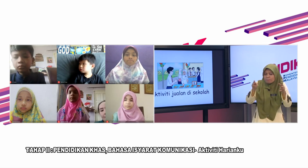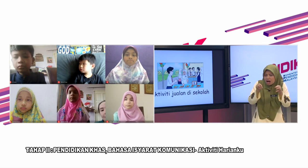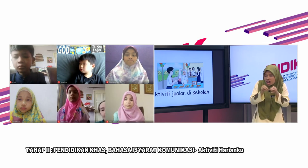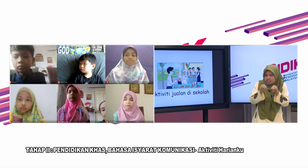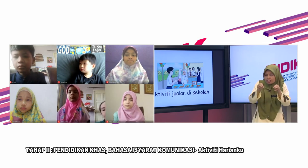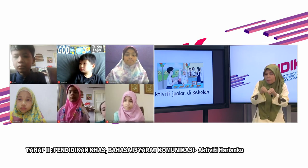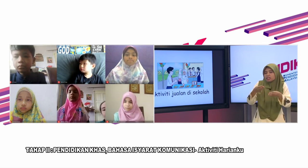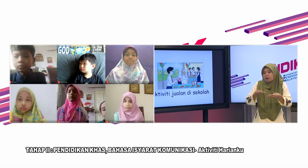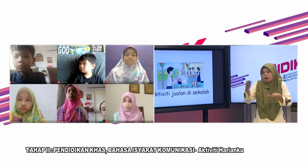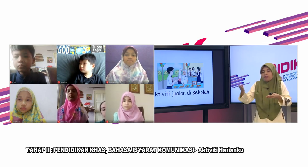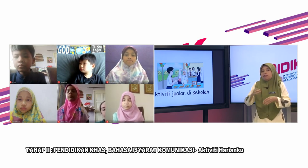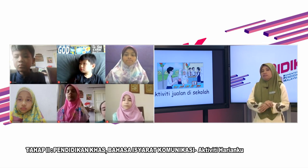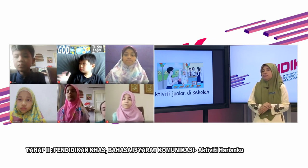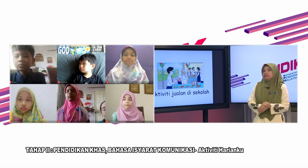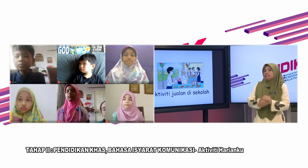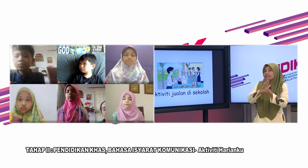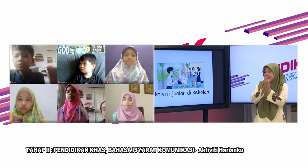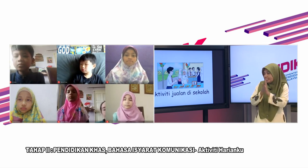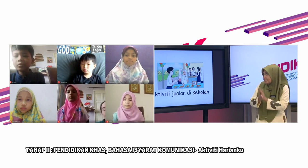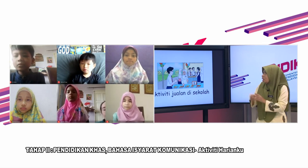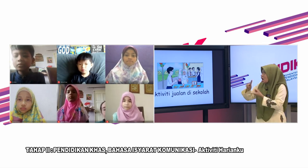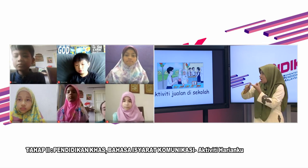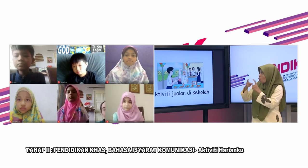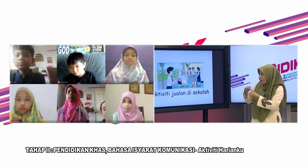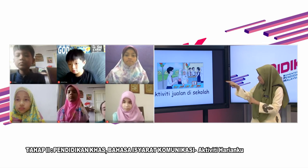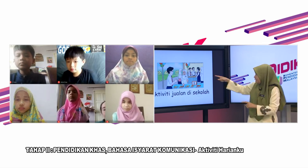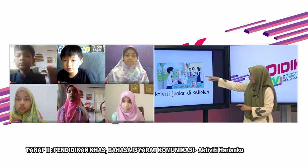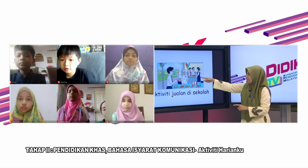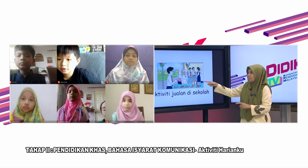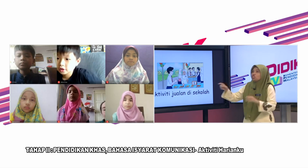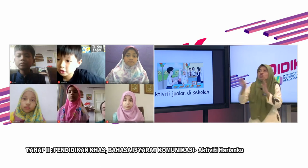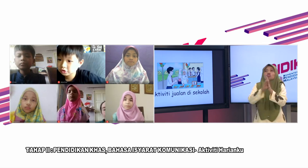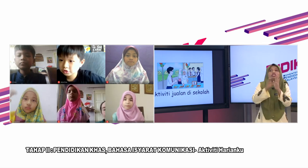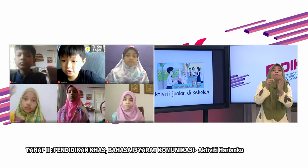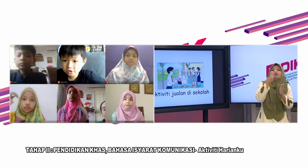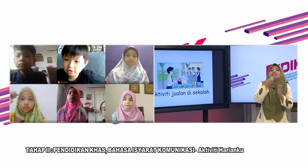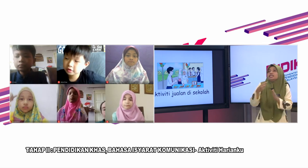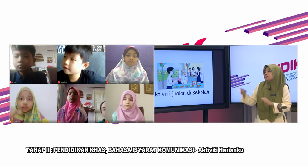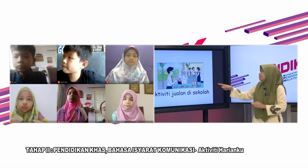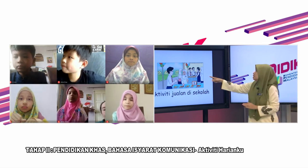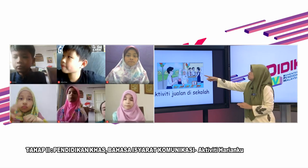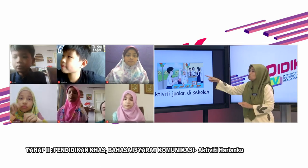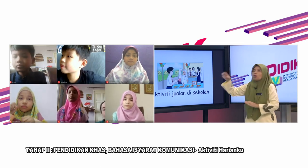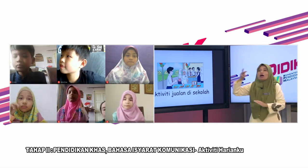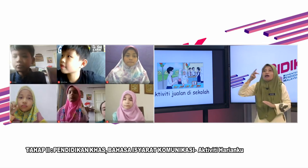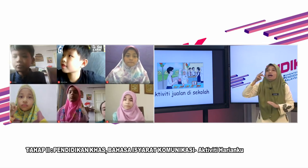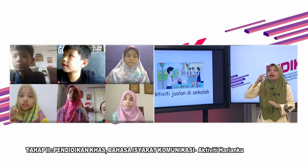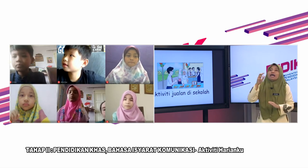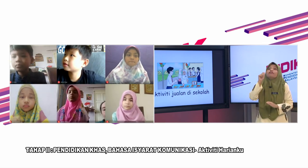Jual macam-macam barang. Jadi kawan ni contoh siapa?